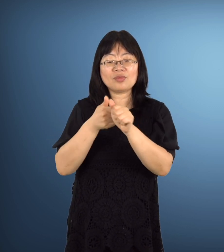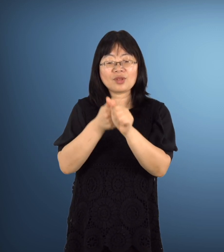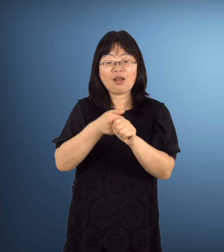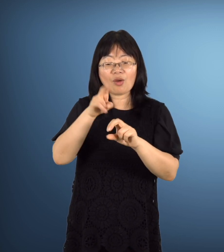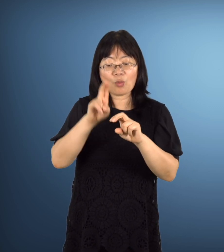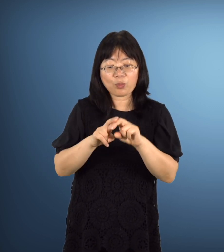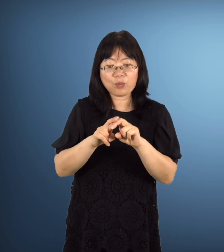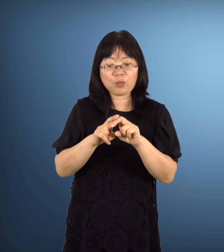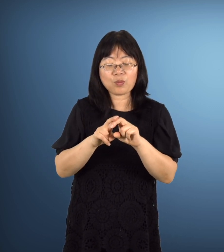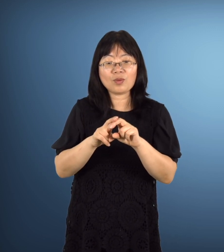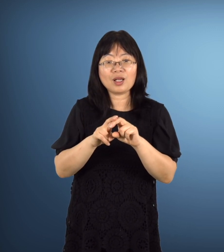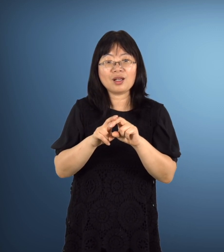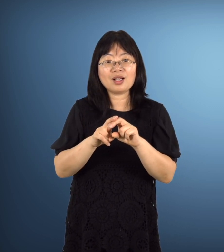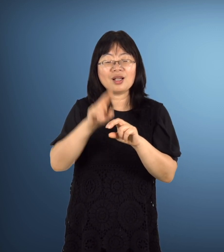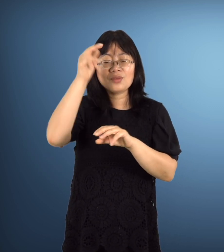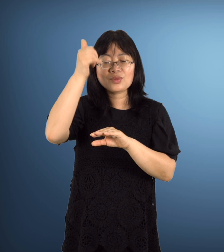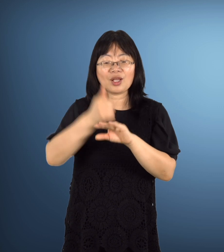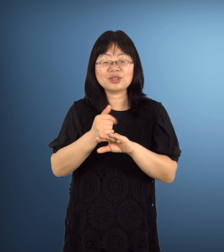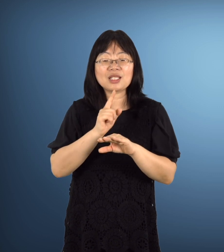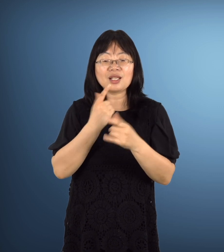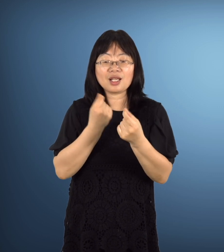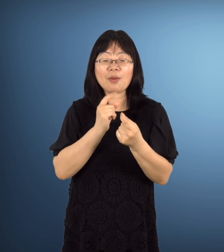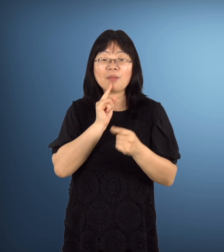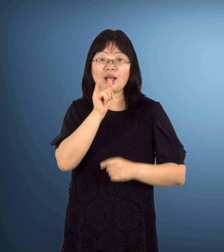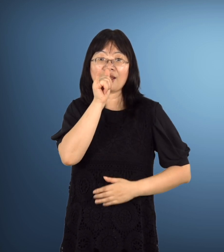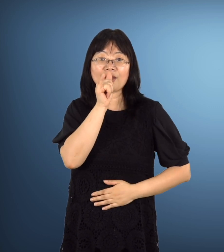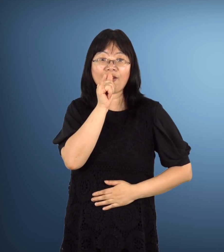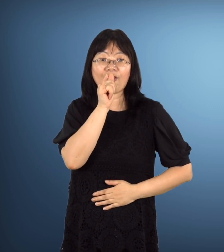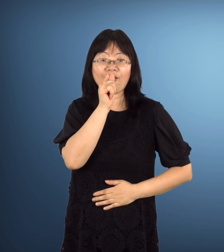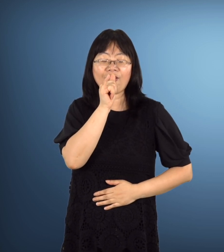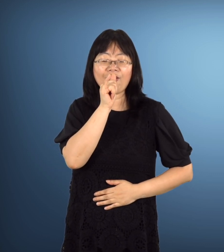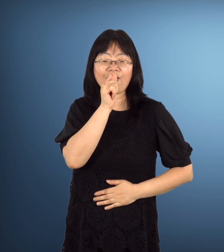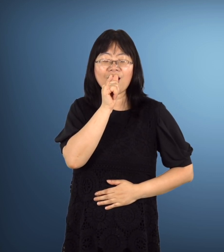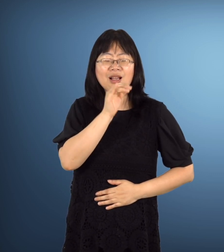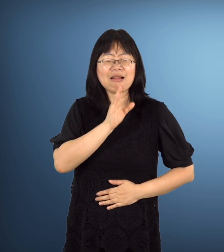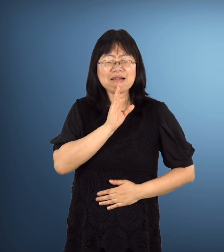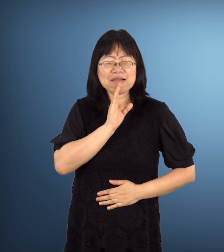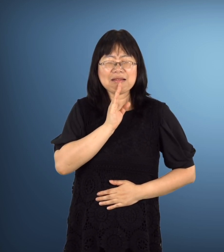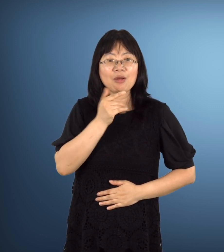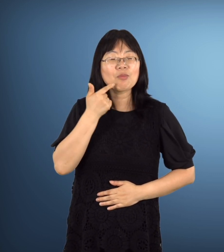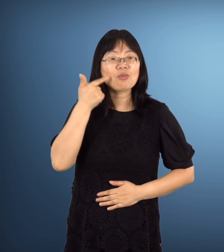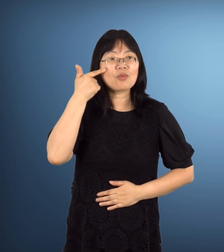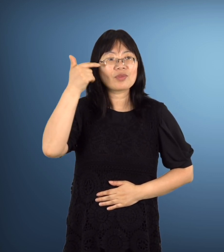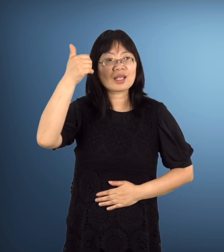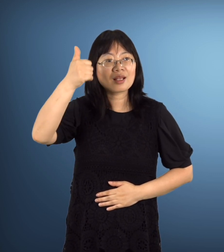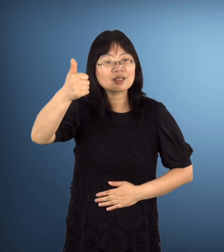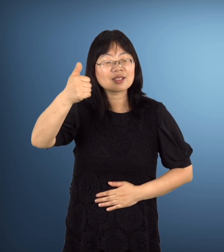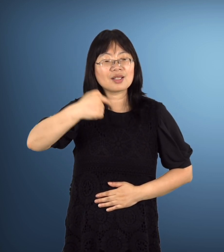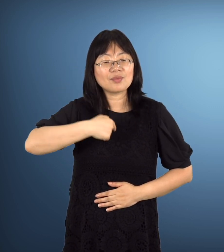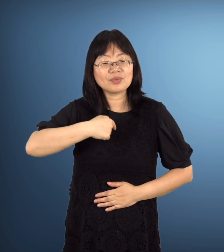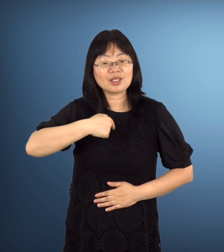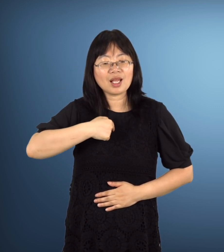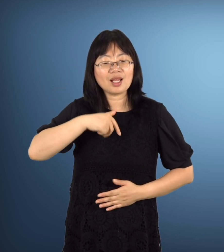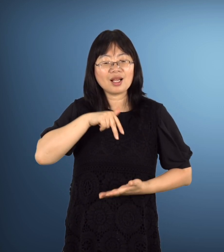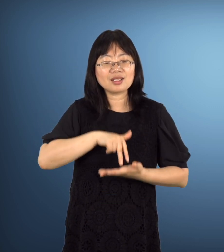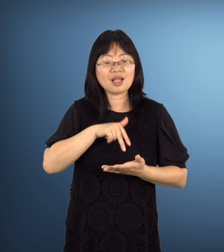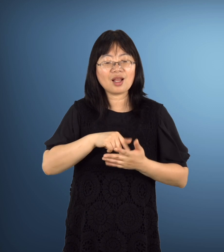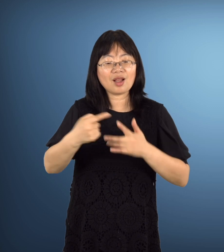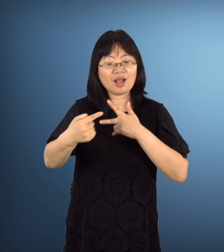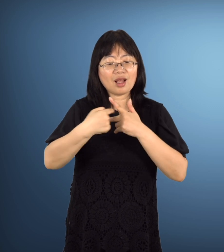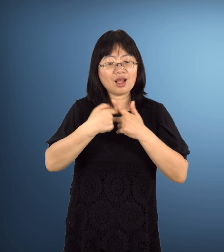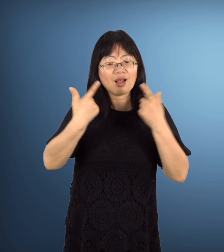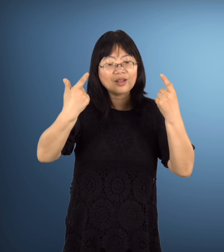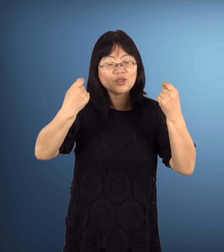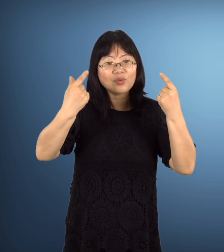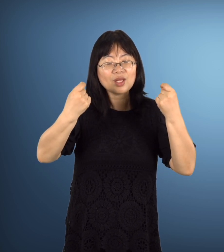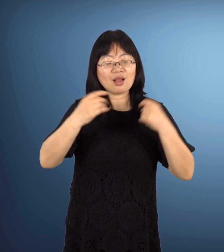앉았는데 꼭 나중에 이런 얘기를 해요. 어쩌면 목사님이 내 사정을 다